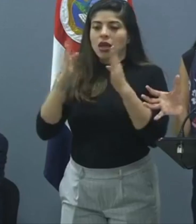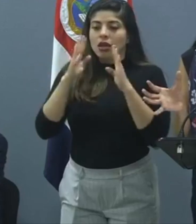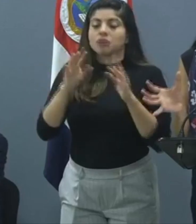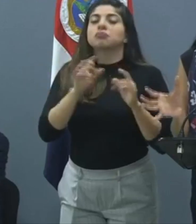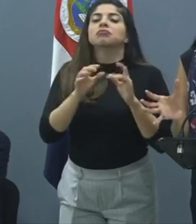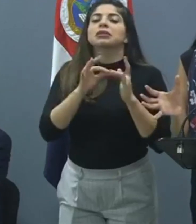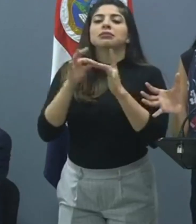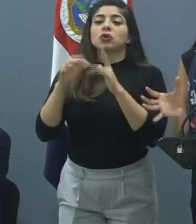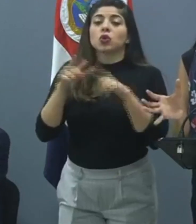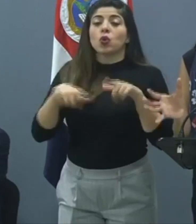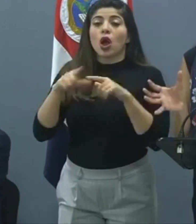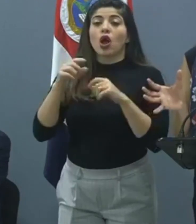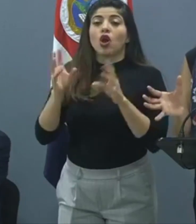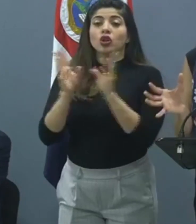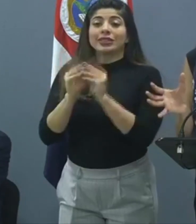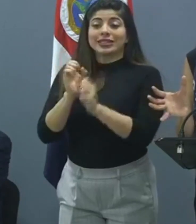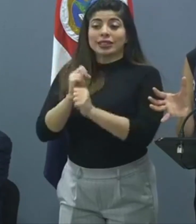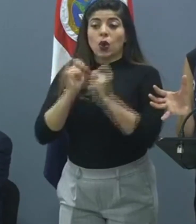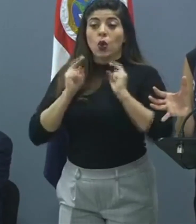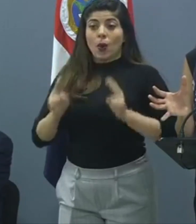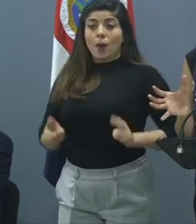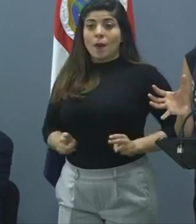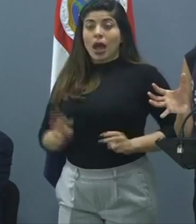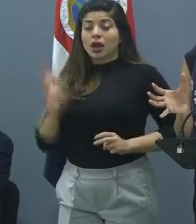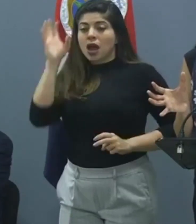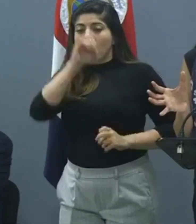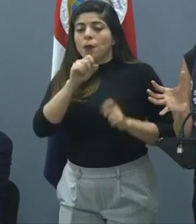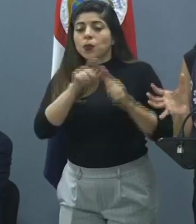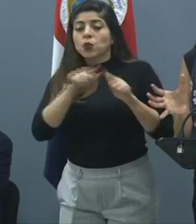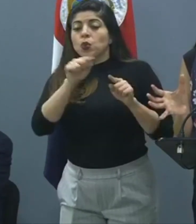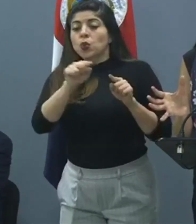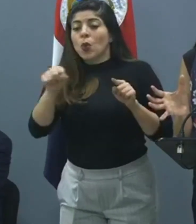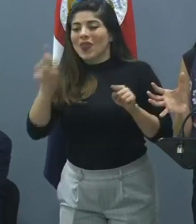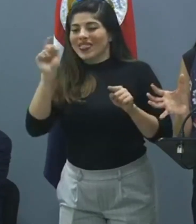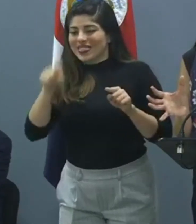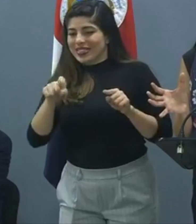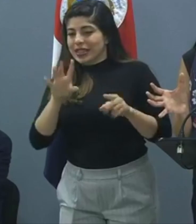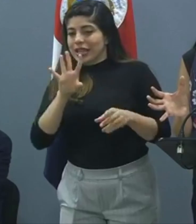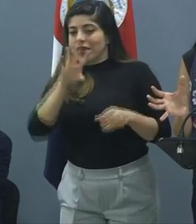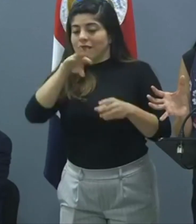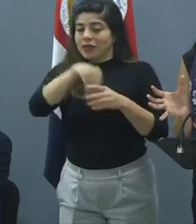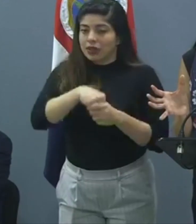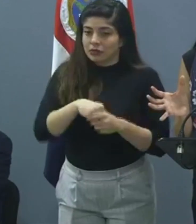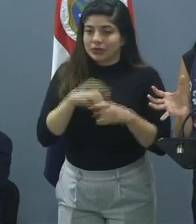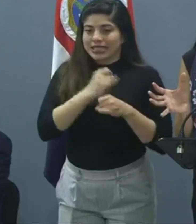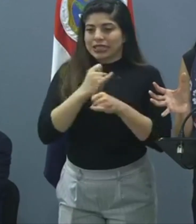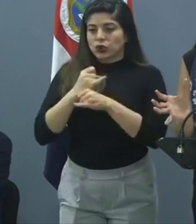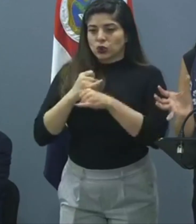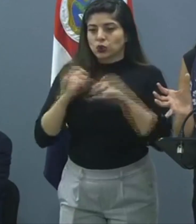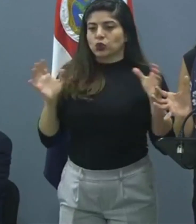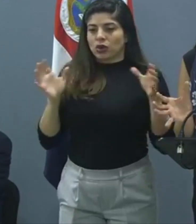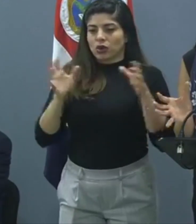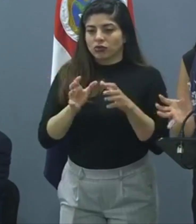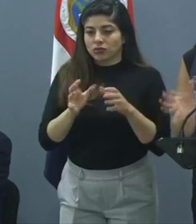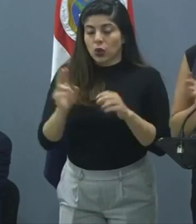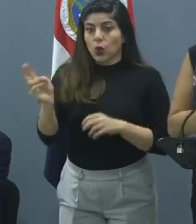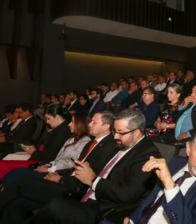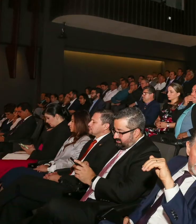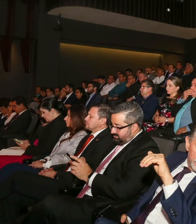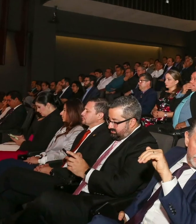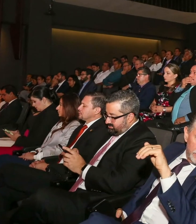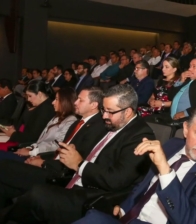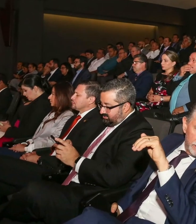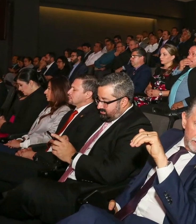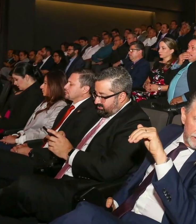el consejo de seguridad humana ha señalado tenemos que intervenir de forma interinstitucional de forma urgente